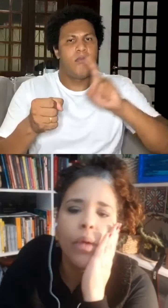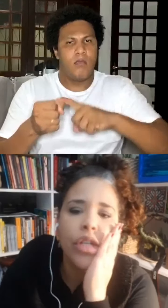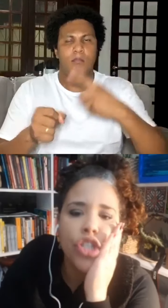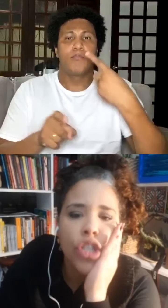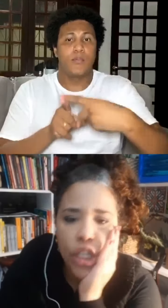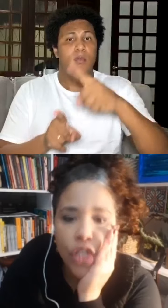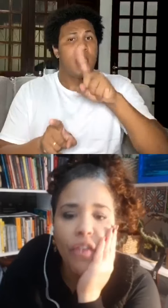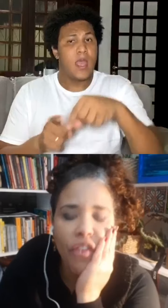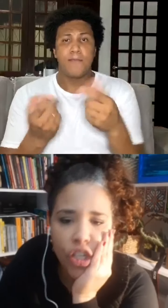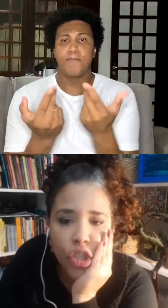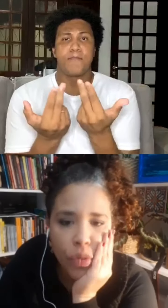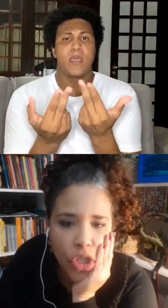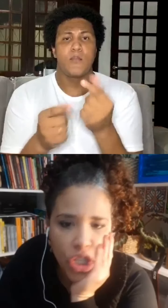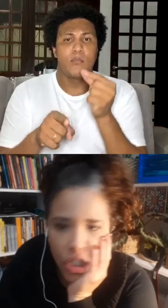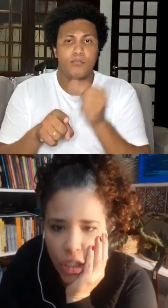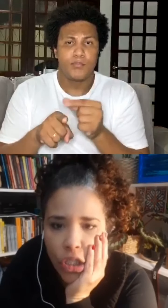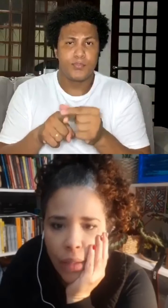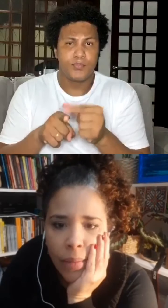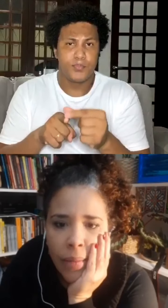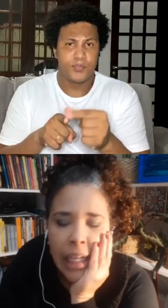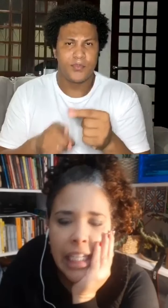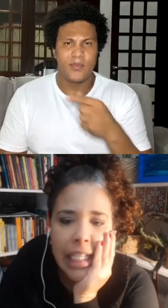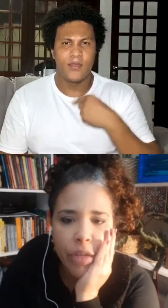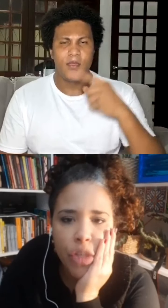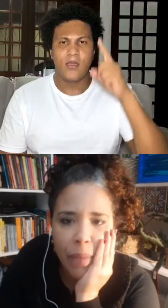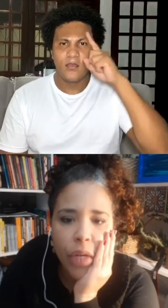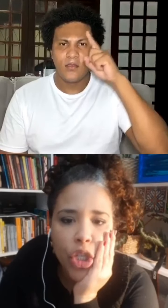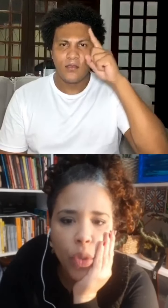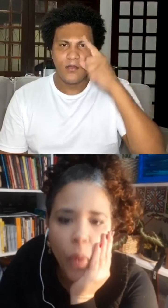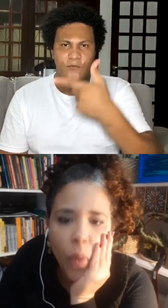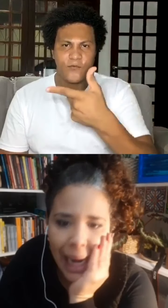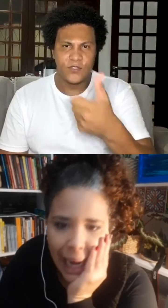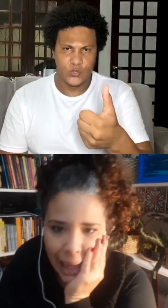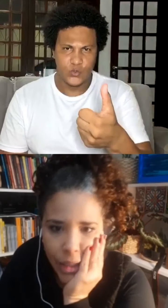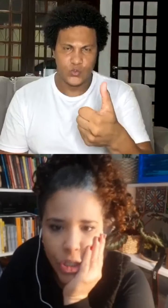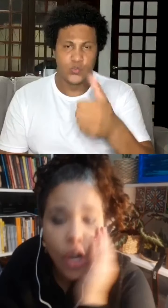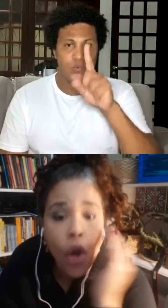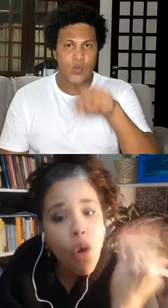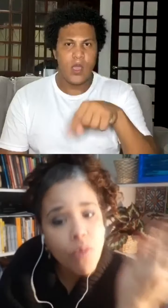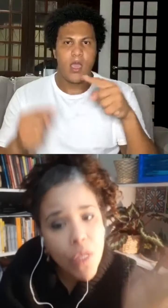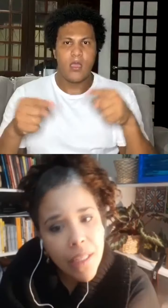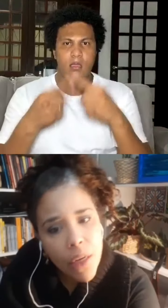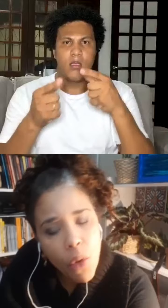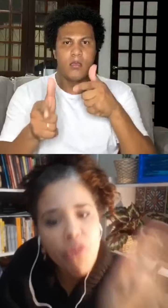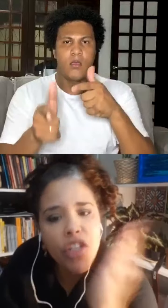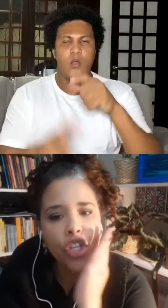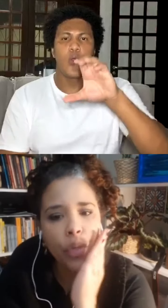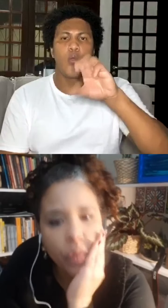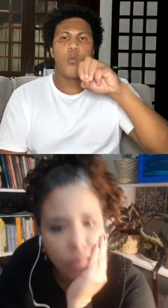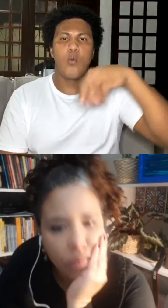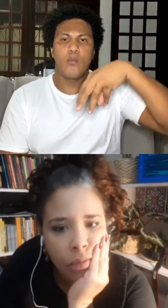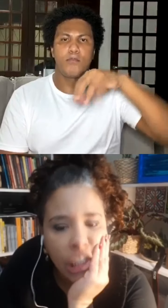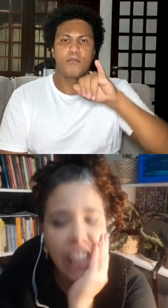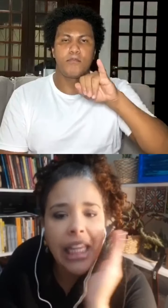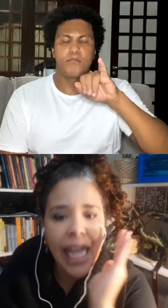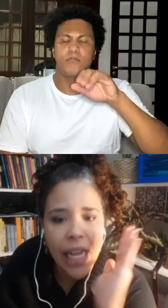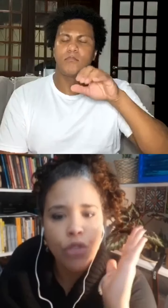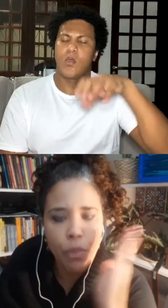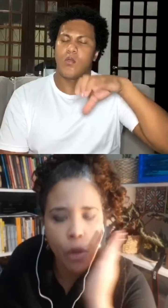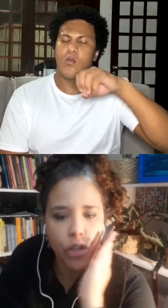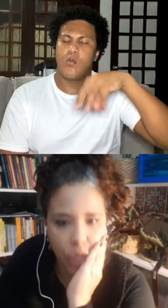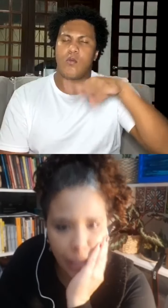pílulas de 21 dias, que são as pílulas combinadas, como o ciclo 21, que tem